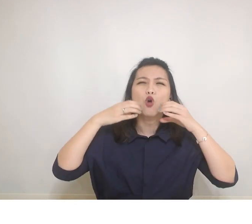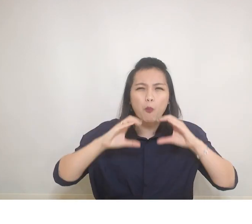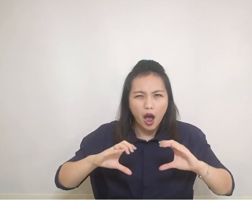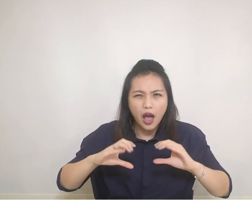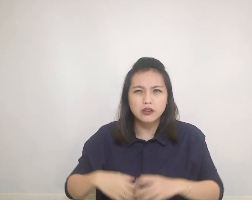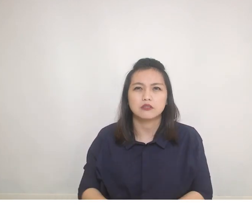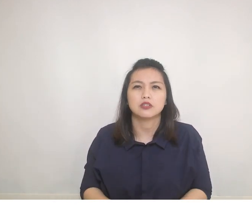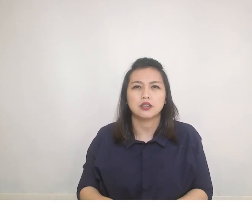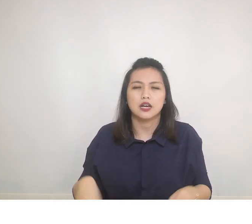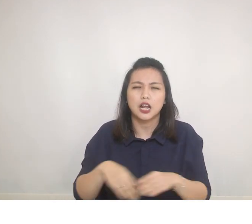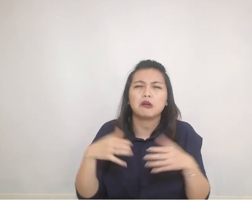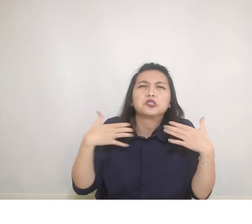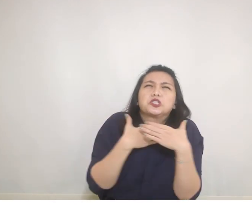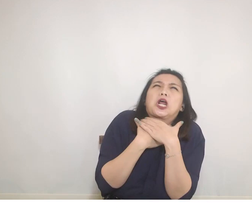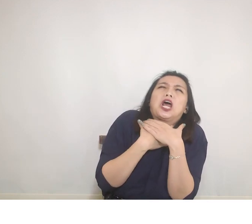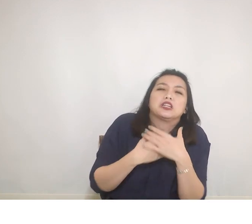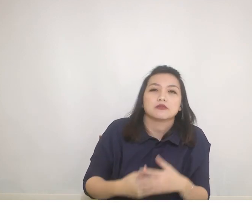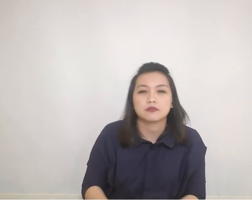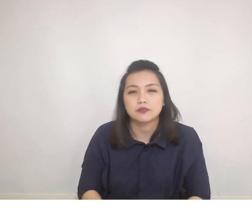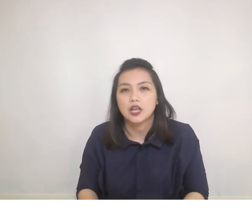Berbagai-bagai nafsu yang hampa.